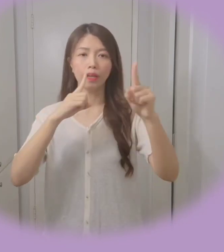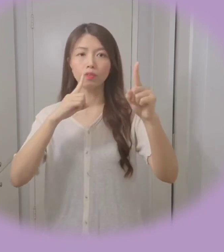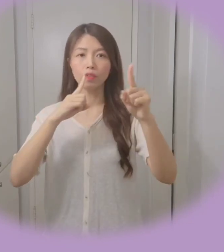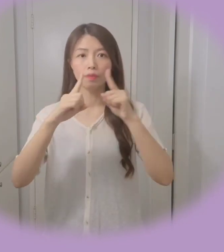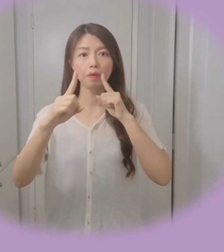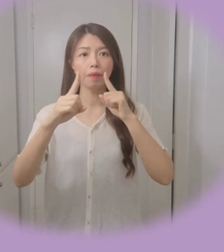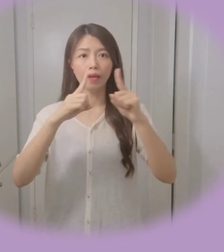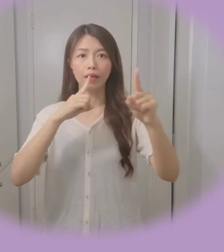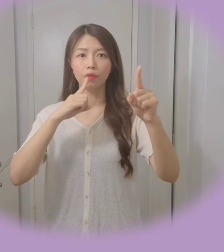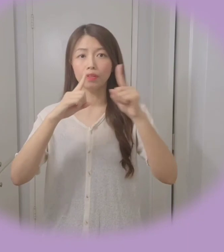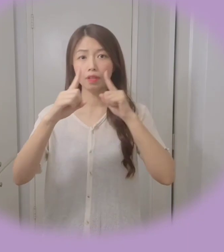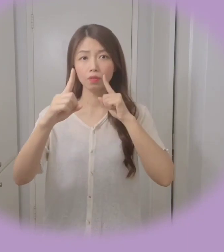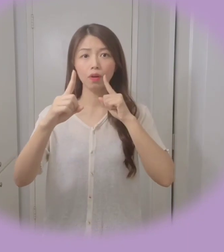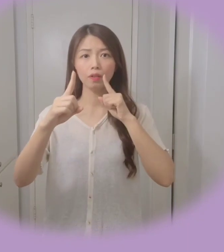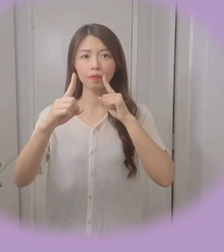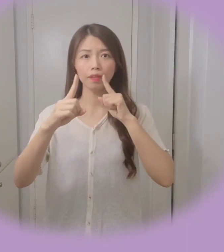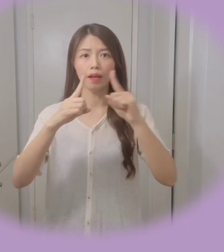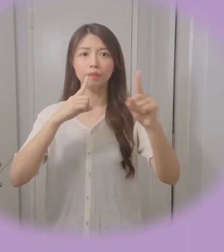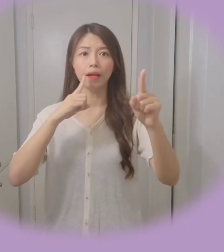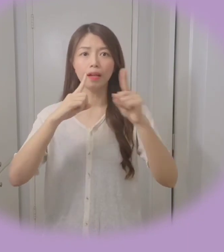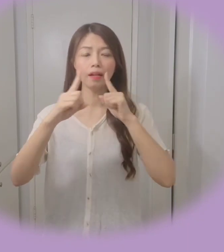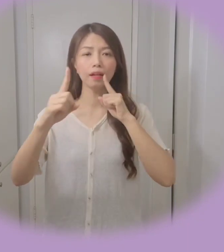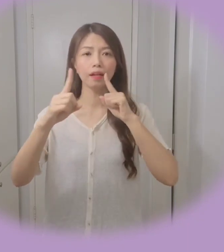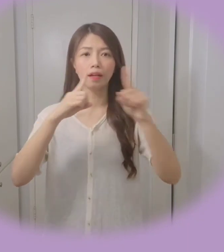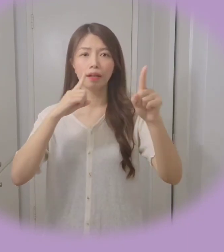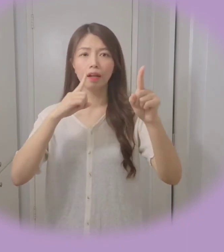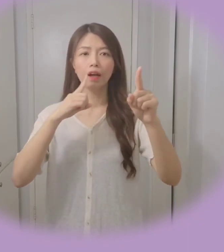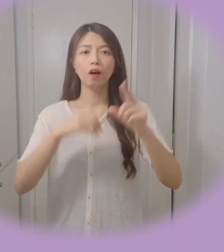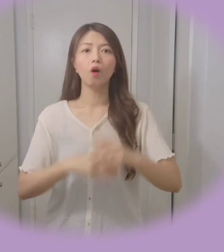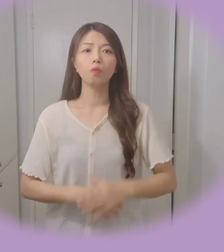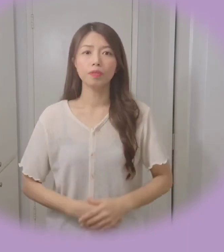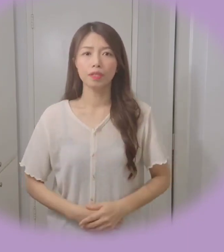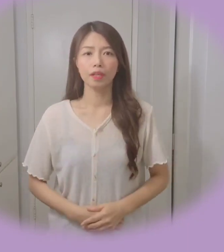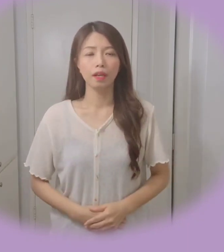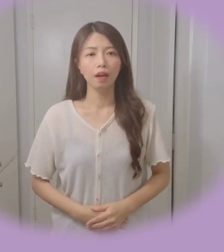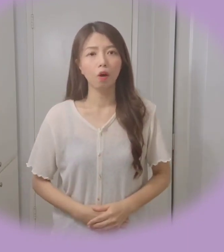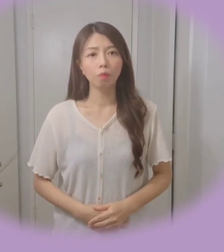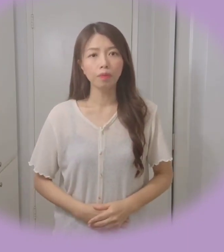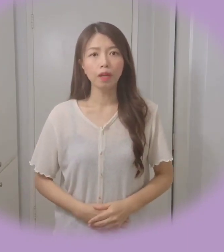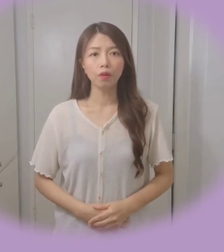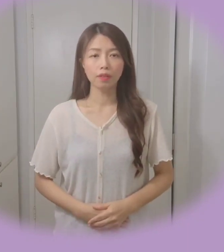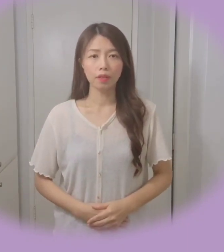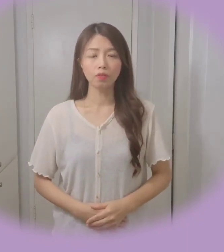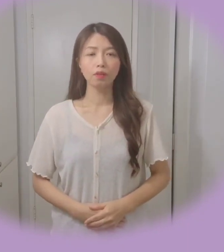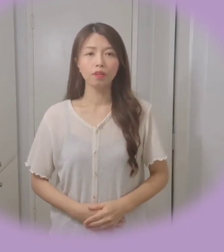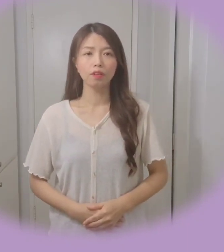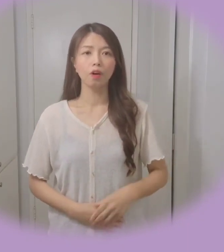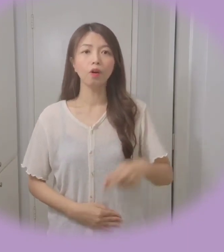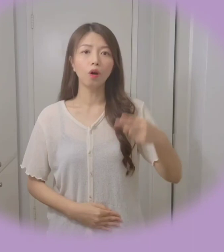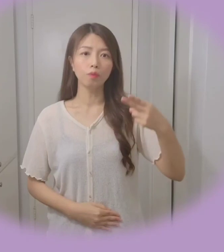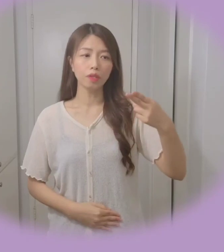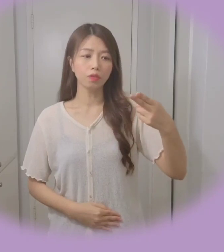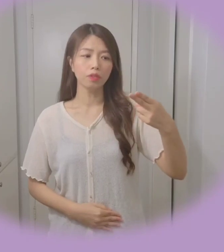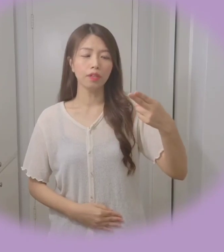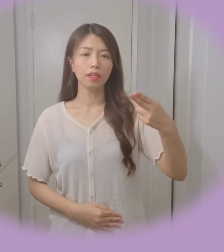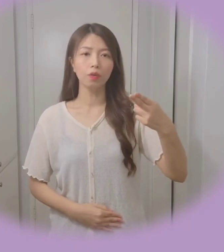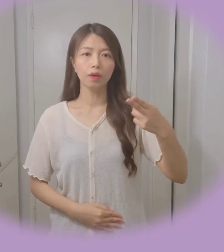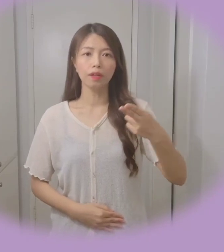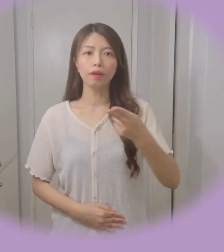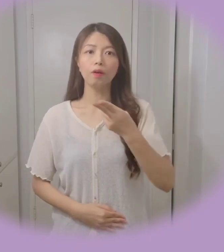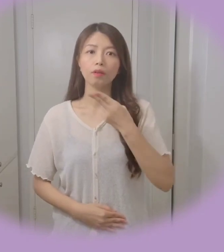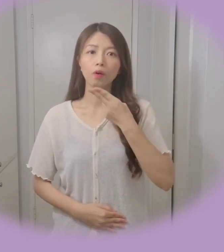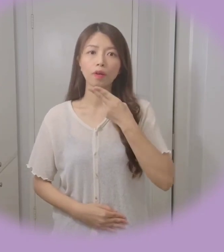앞으로 나가게 해주시면 말이라고 한 뜻의 수어가 됩니다. 말. 없이, 없다라고 한 뜻의 수어는요, 검지